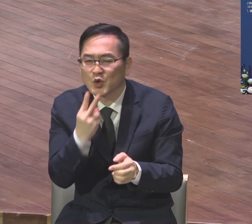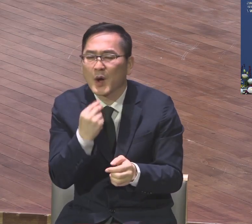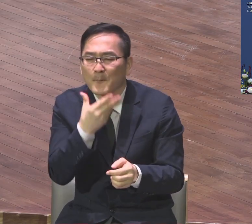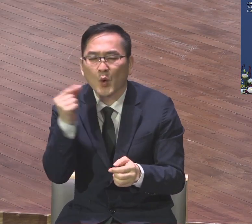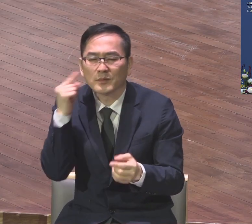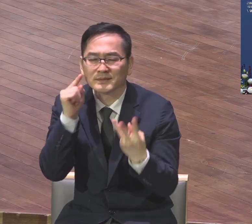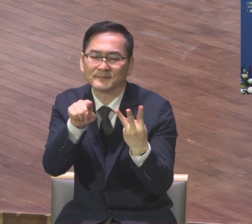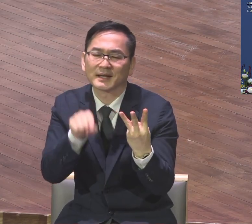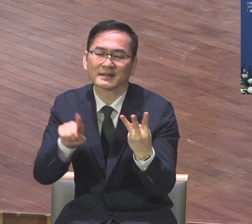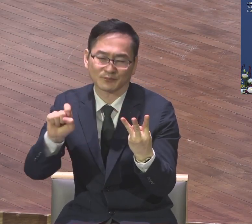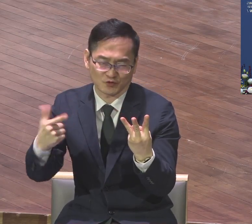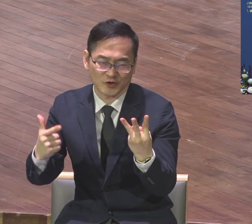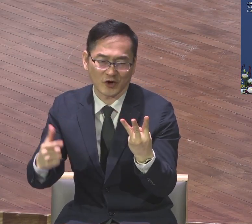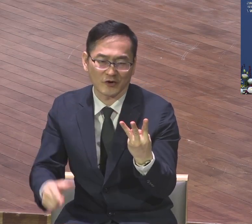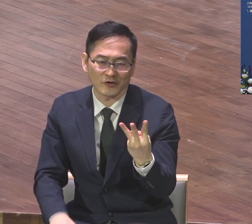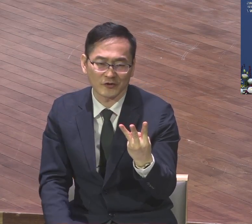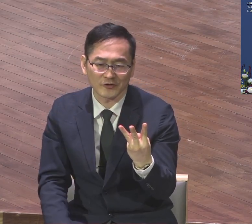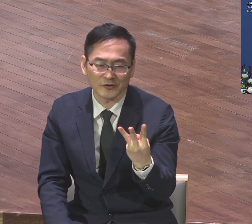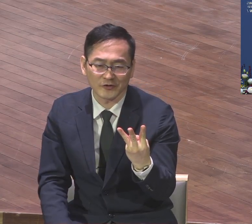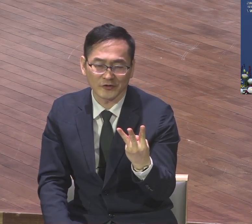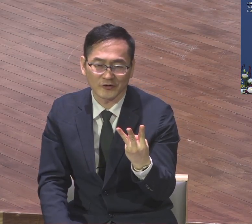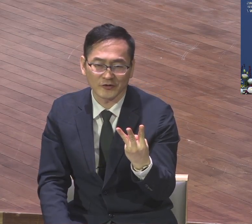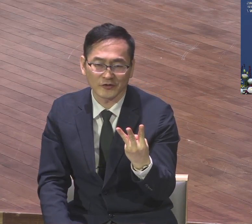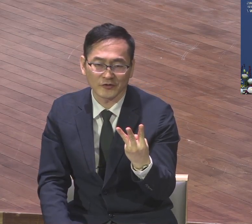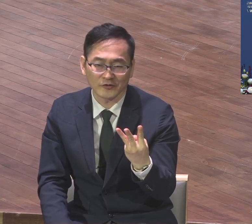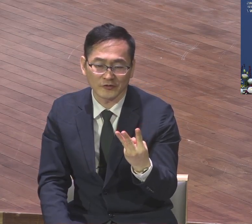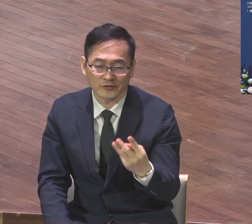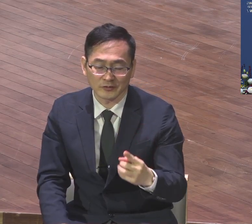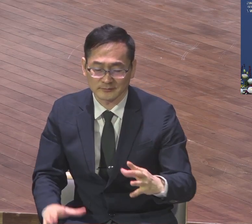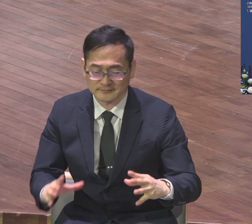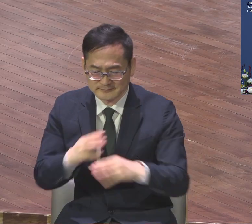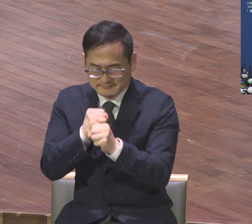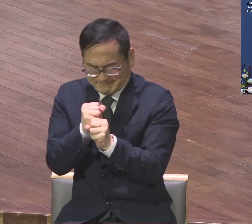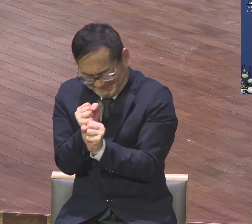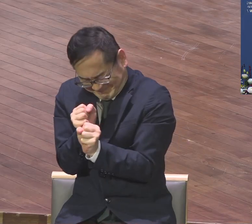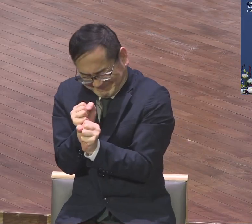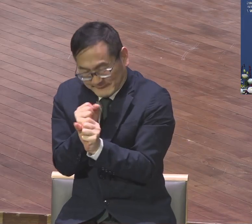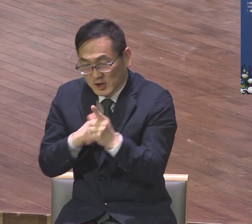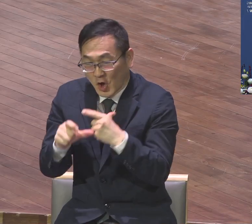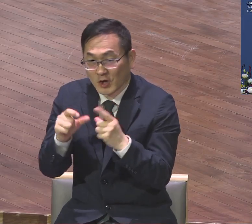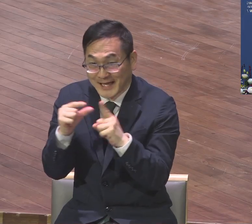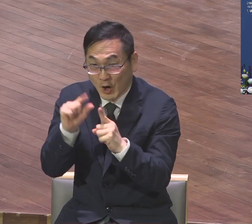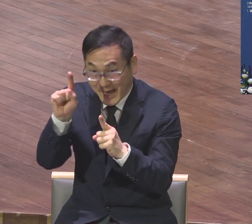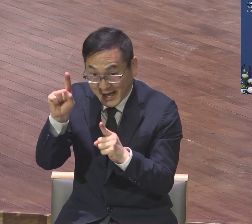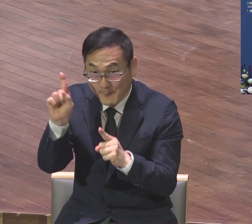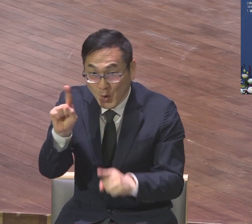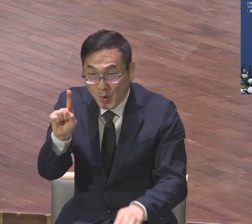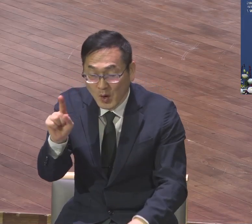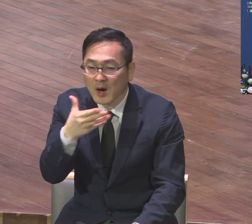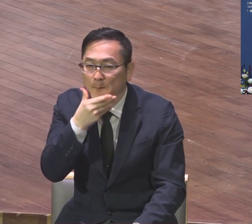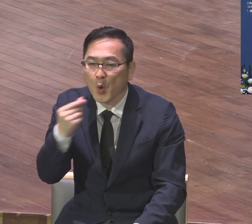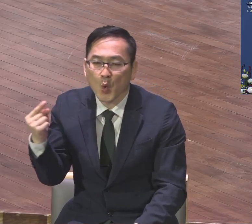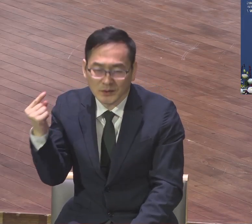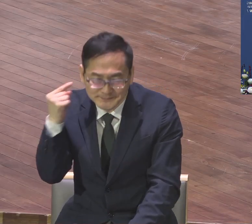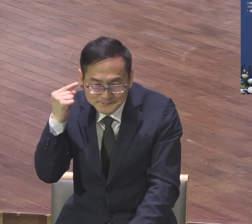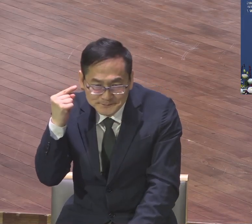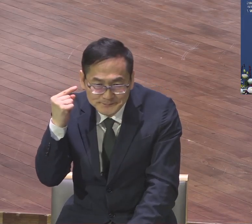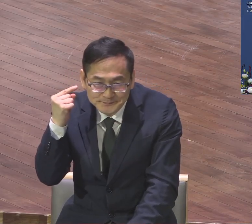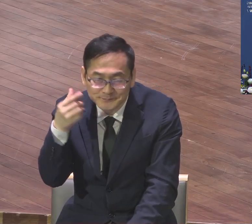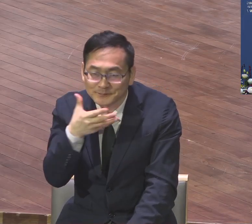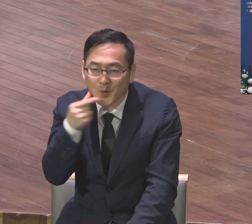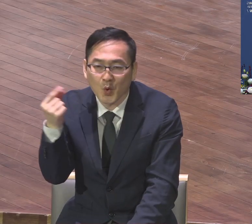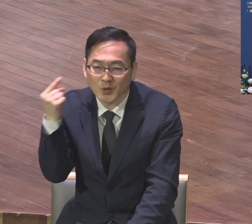이 말씀을 우리가 한 단어로 표현하면 무슨 말입니까? 이 말이 무슨 말입니까? 복음이랍니다. 복음.